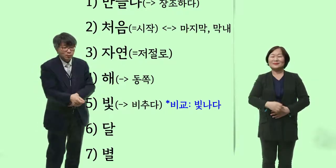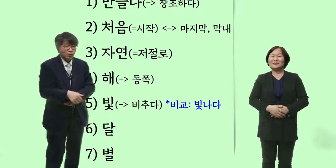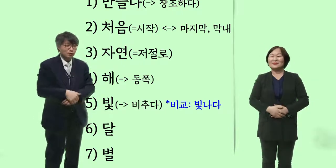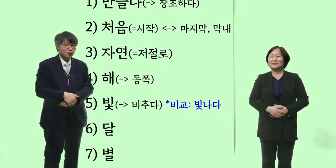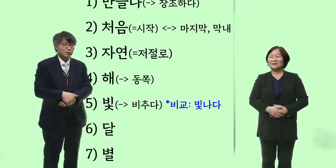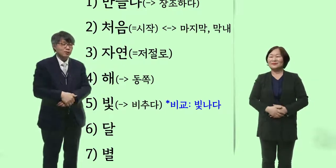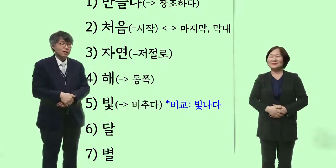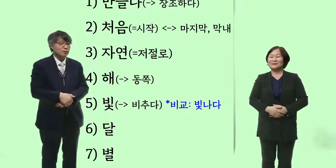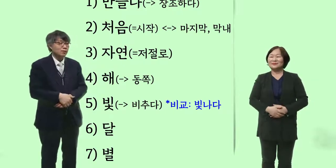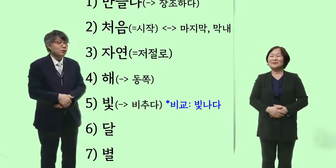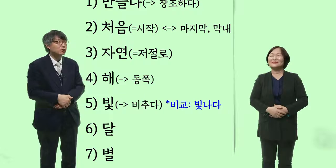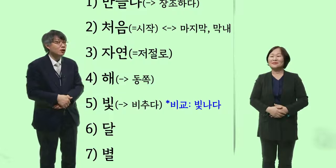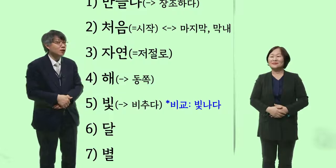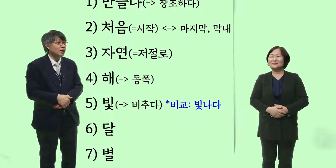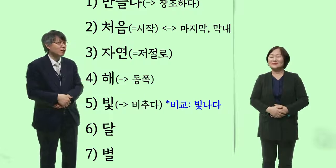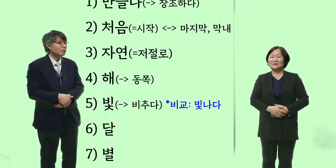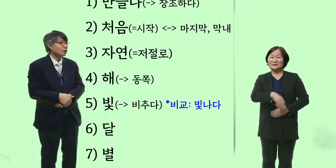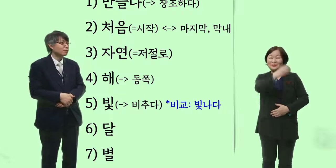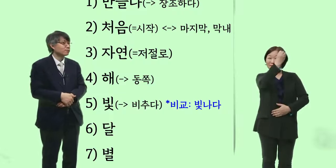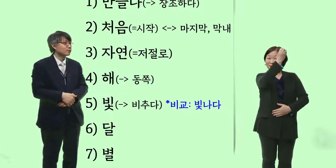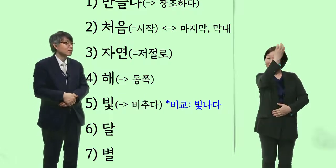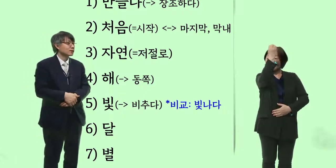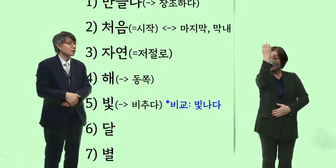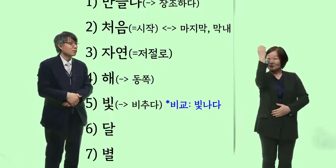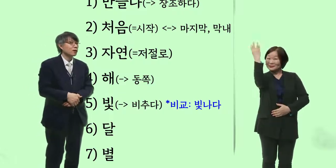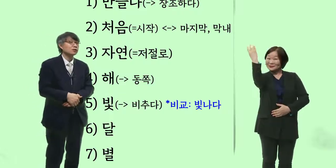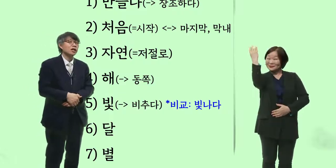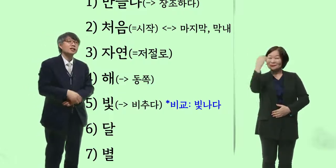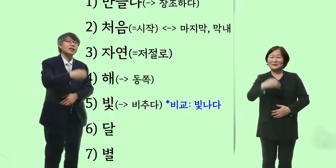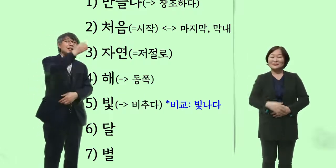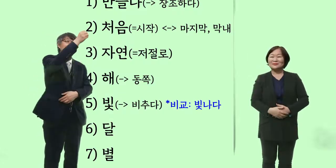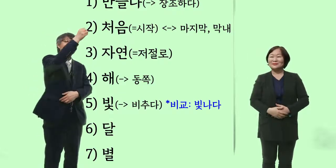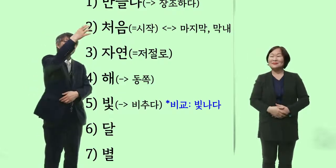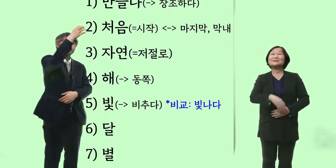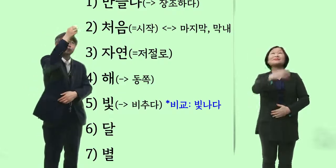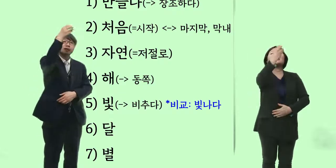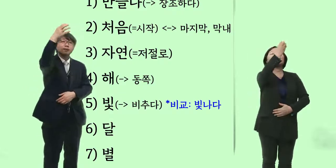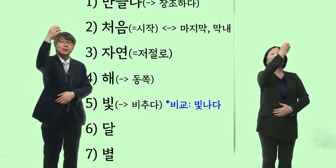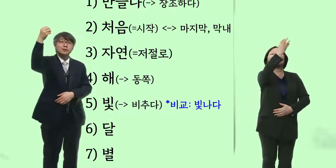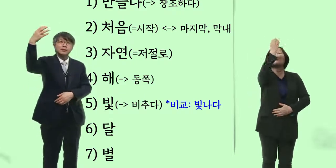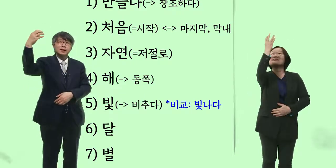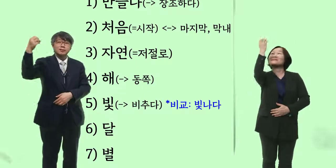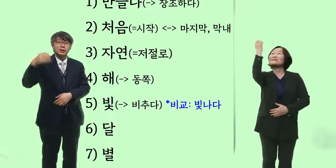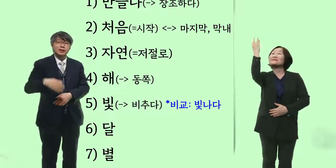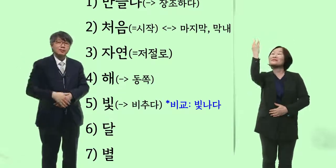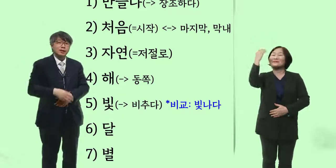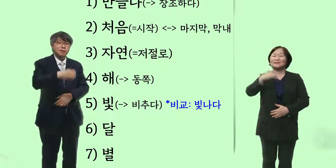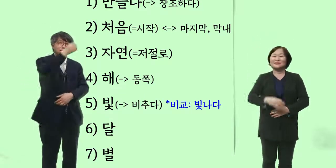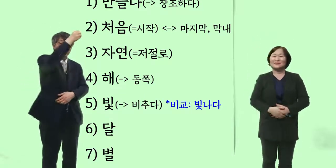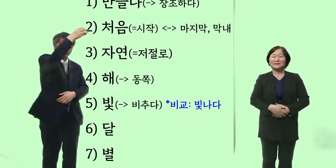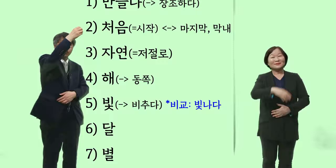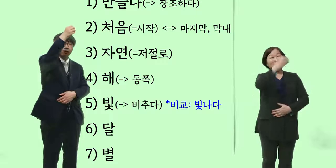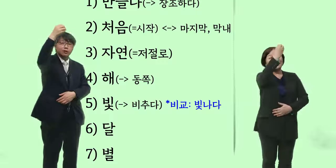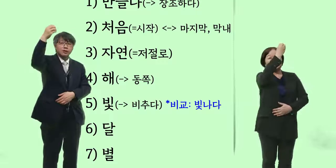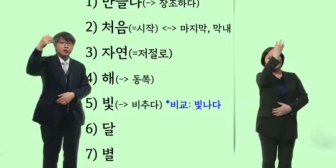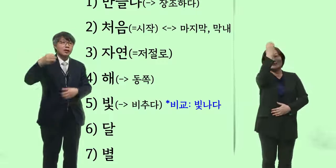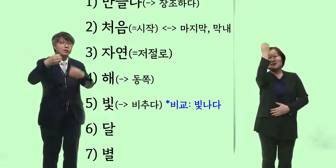모양으로 그려주시면 되겠습니다. 별은 어떻게 할까요? 별은 하늘에 이렇게 반짝반짝 빛나는 겁니다. 별 이렇게 하기도